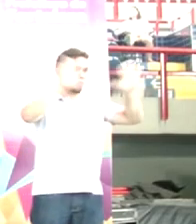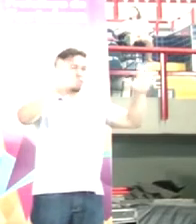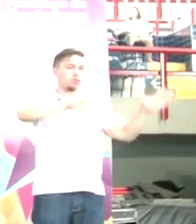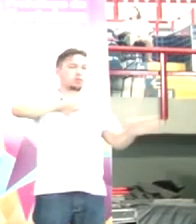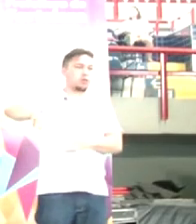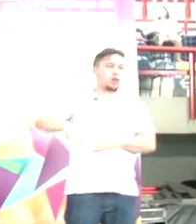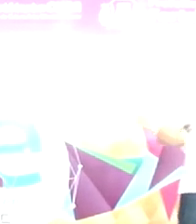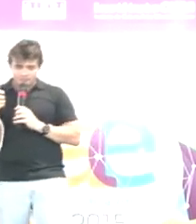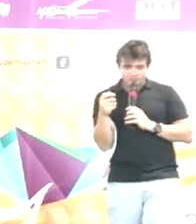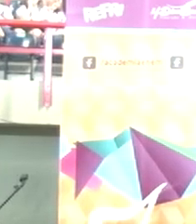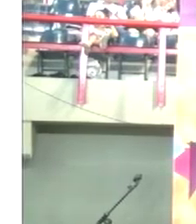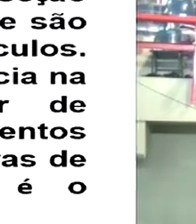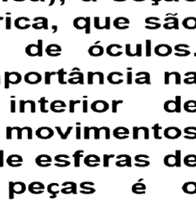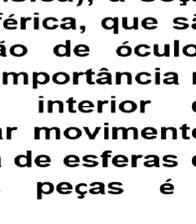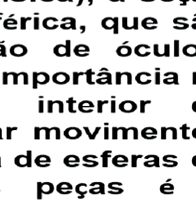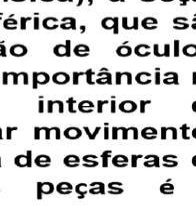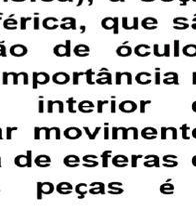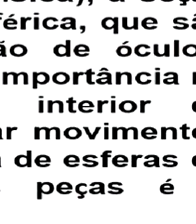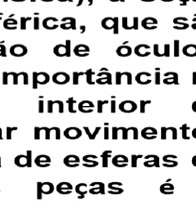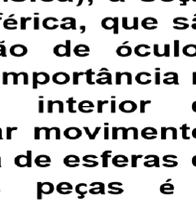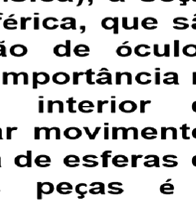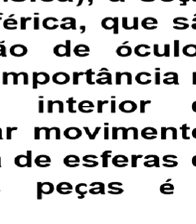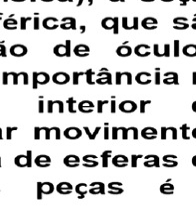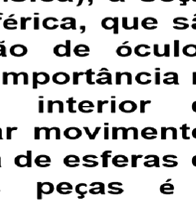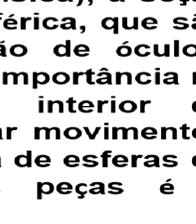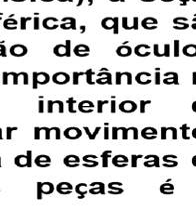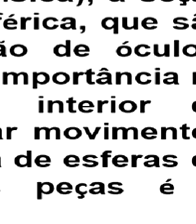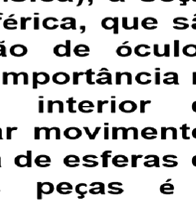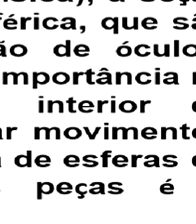Vamos para outro sólido agora. Esfera.